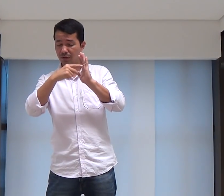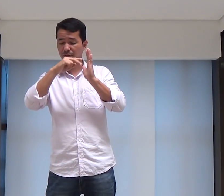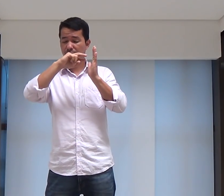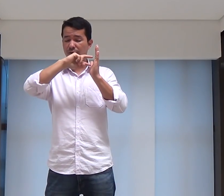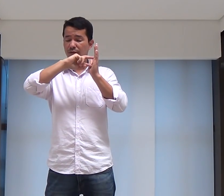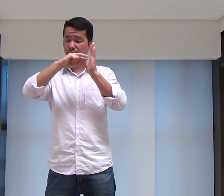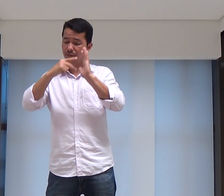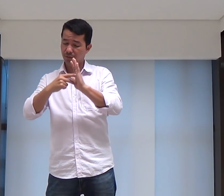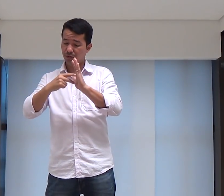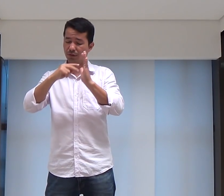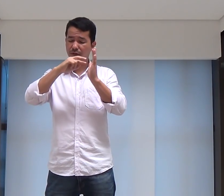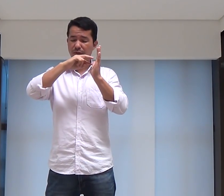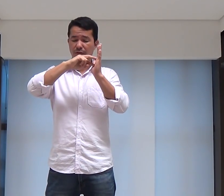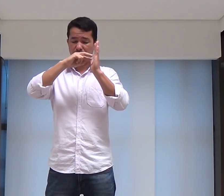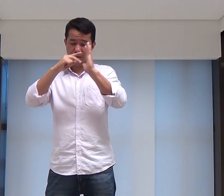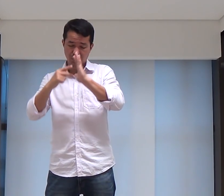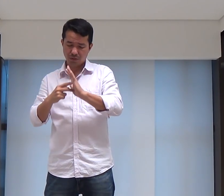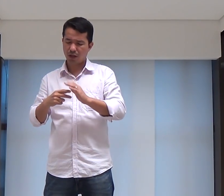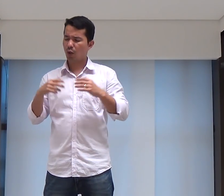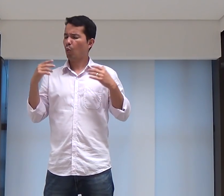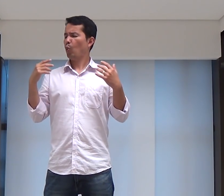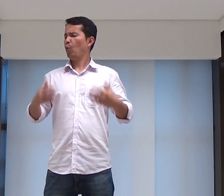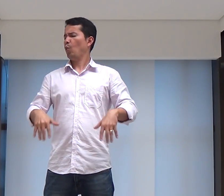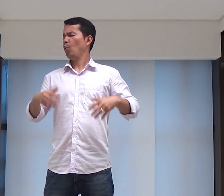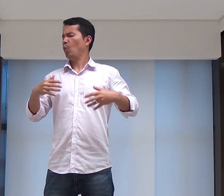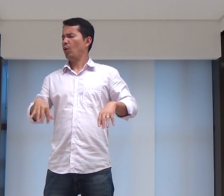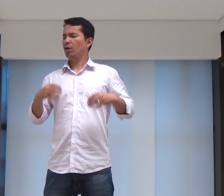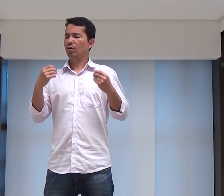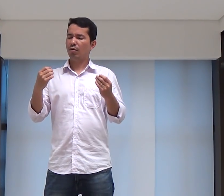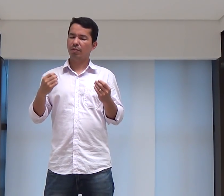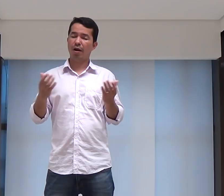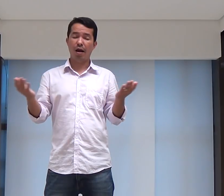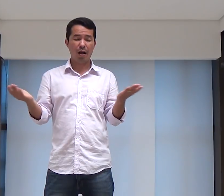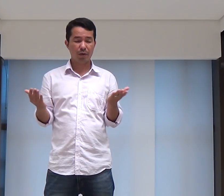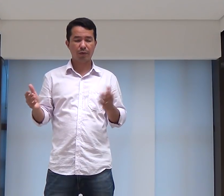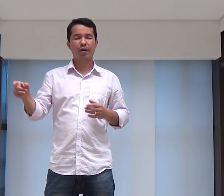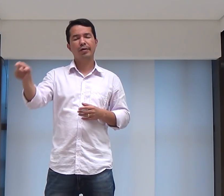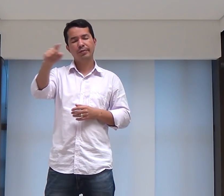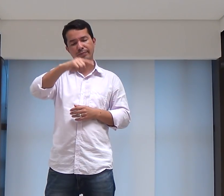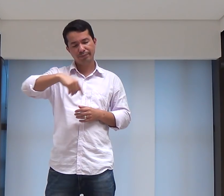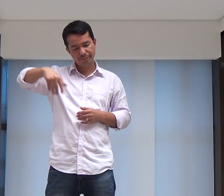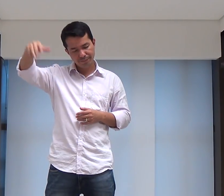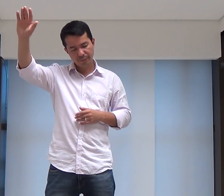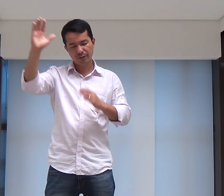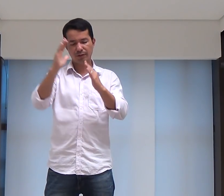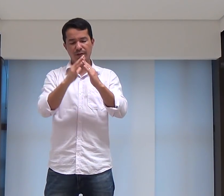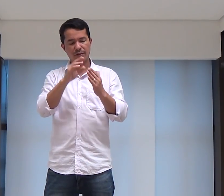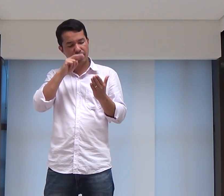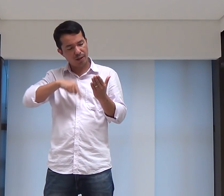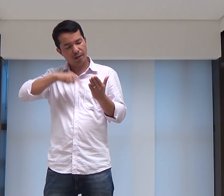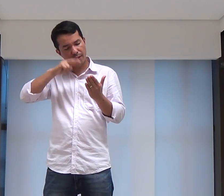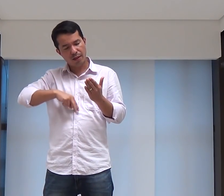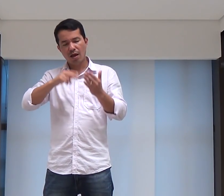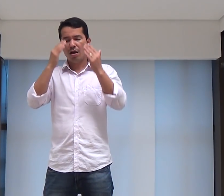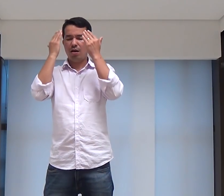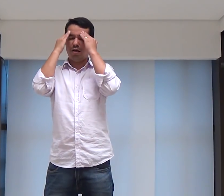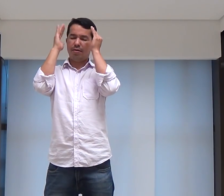que não é um livro fácil. Traz tantas ideias, tantas metáforas. E quando nós vamos para